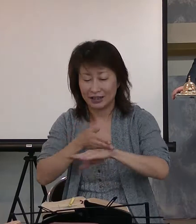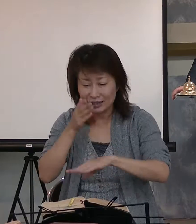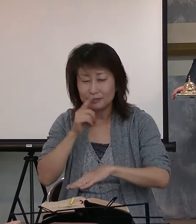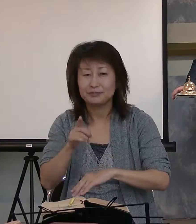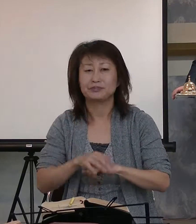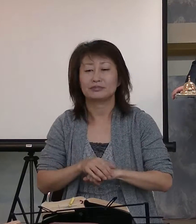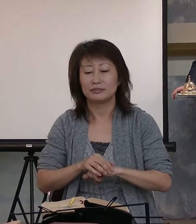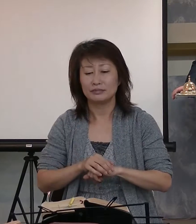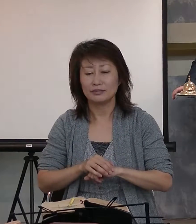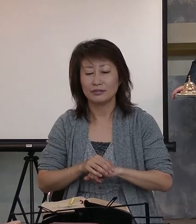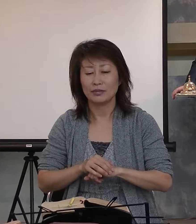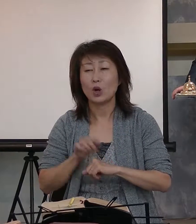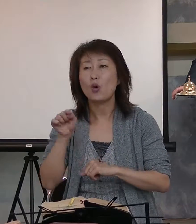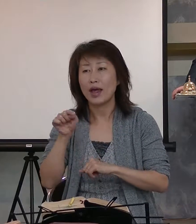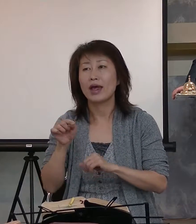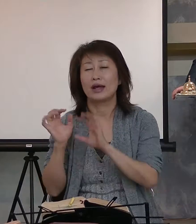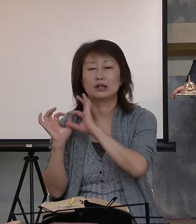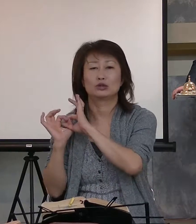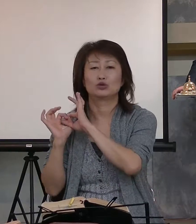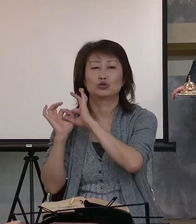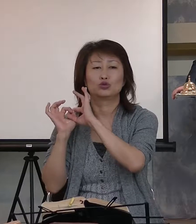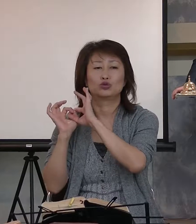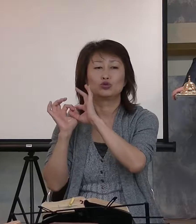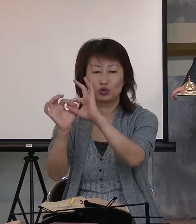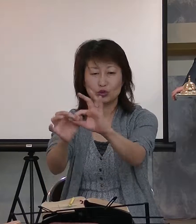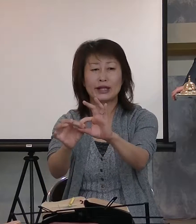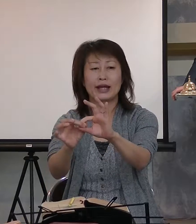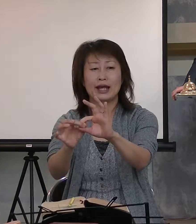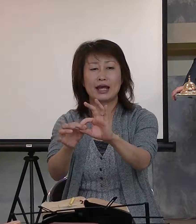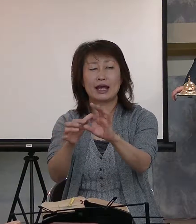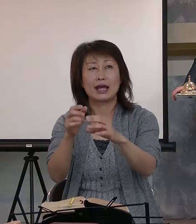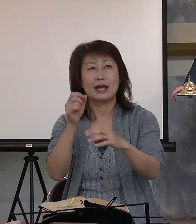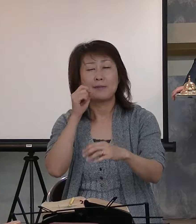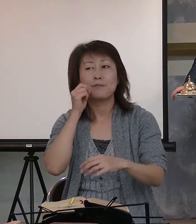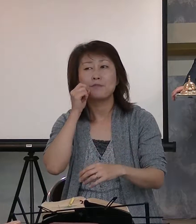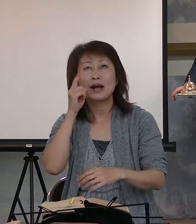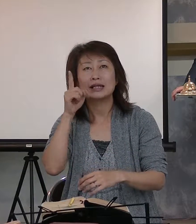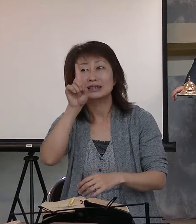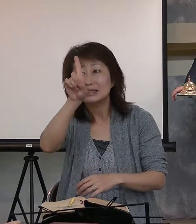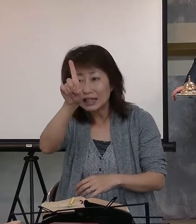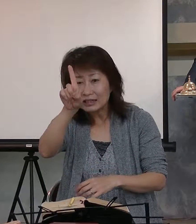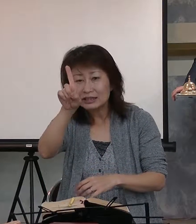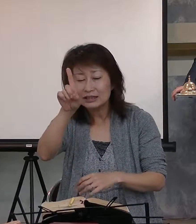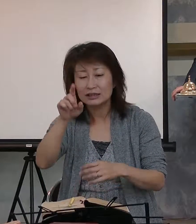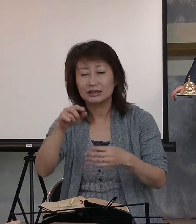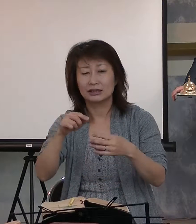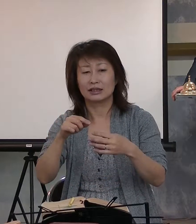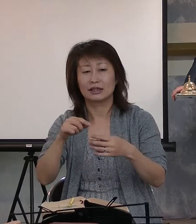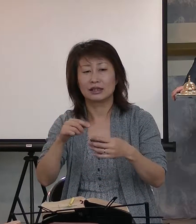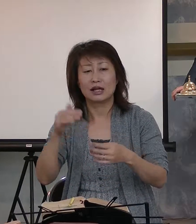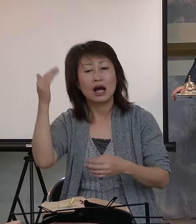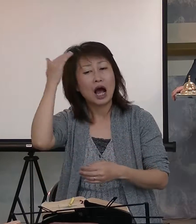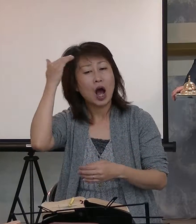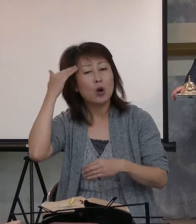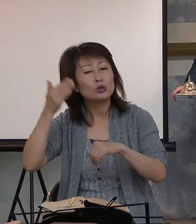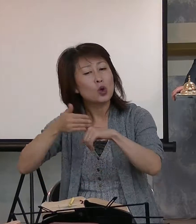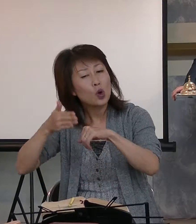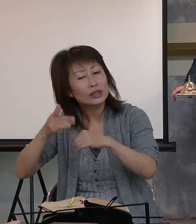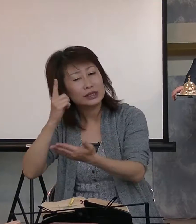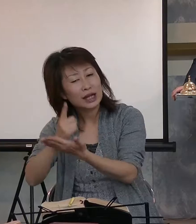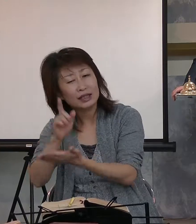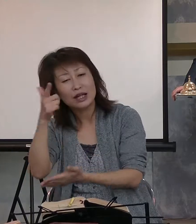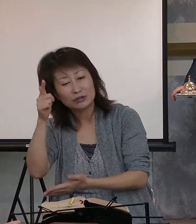これを長く毎月韓国料理だけではなく、いろん